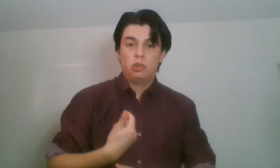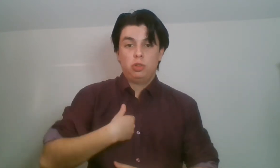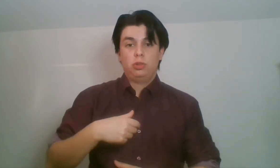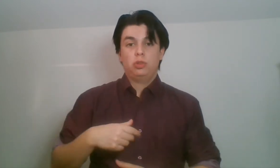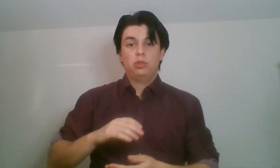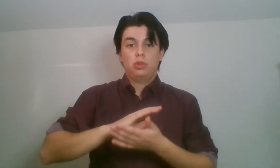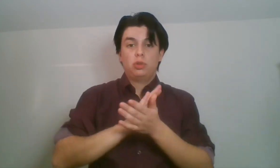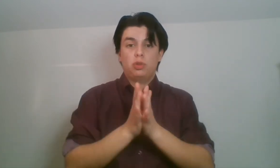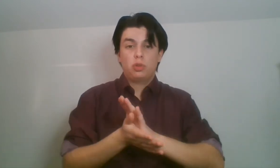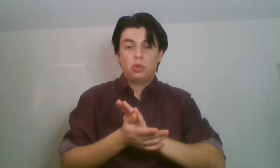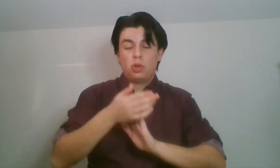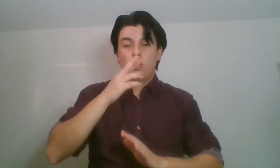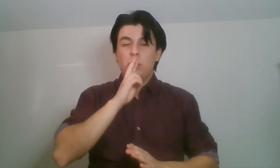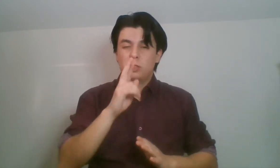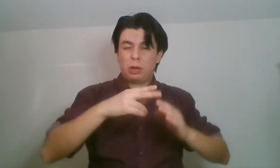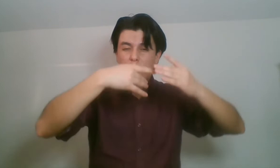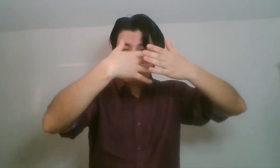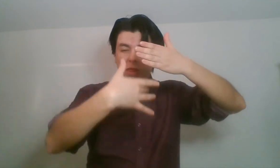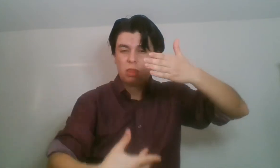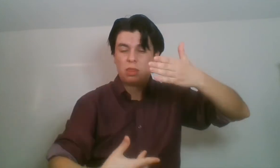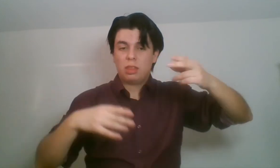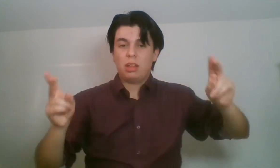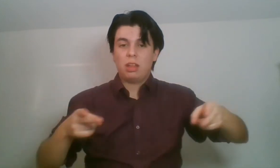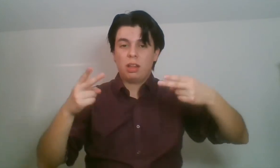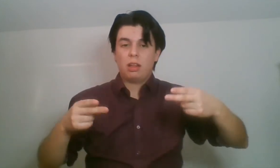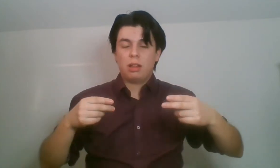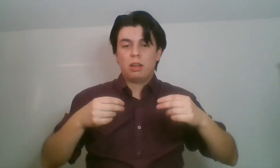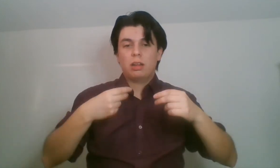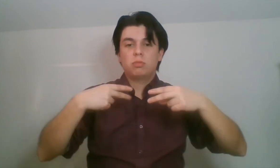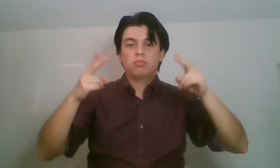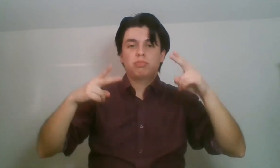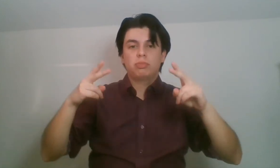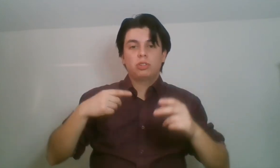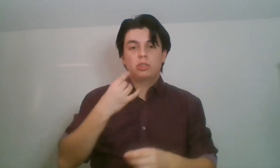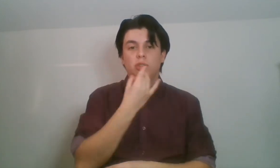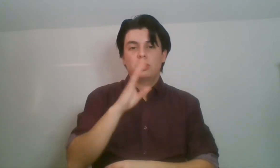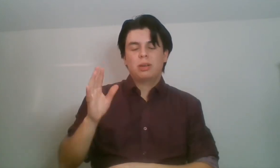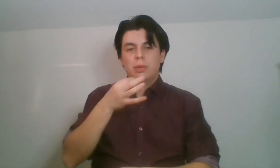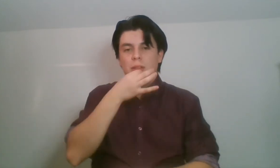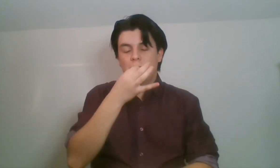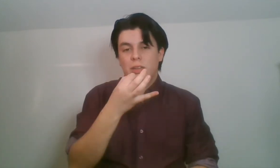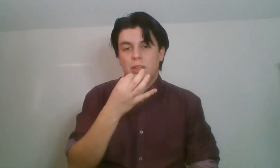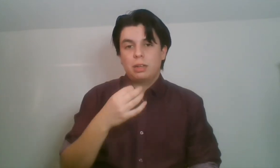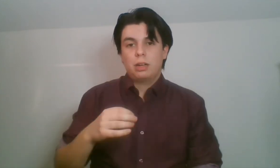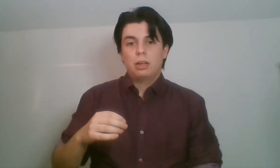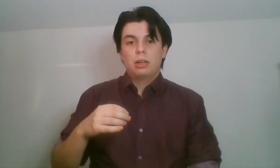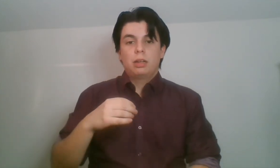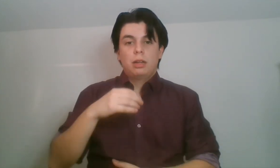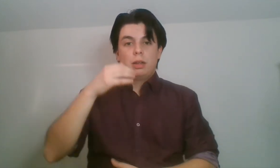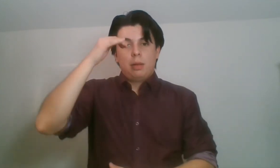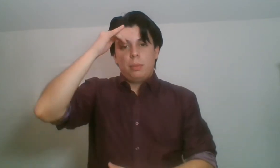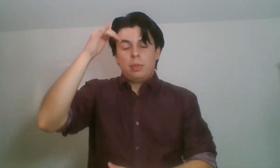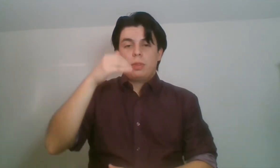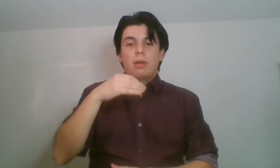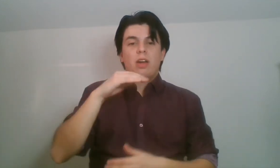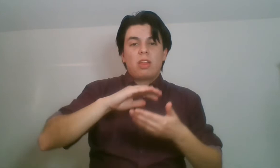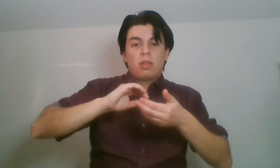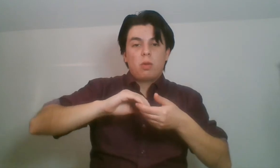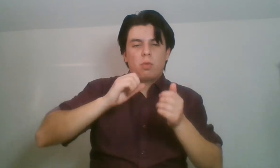sus elegantes retratos hoy lo de mayor precio de la pintura americana. no quedaría otra cosa que pedir perdón de rodillas al